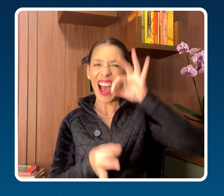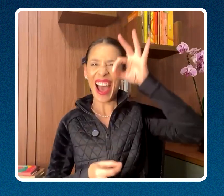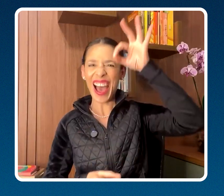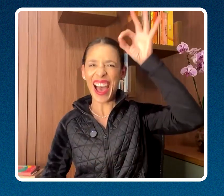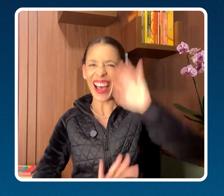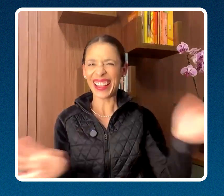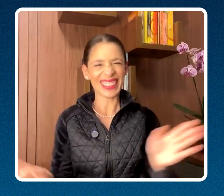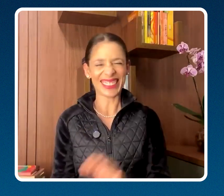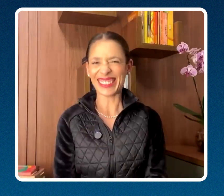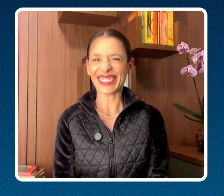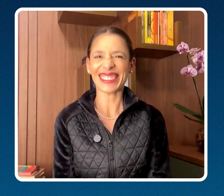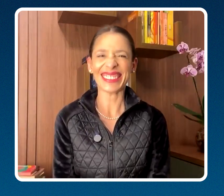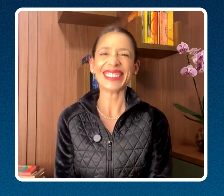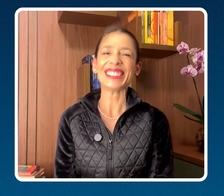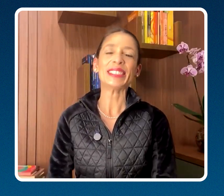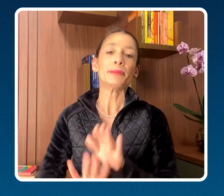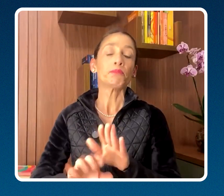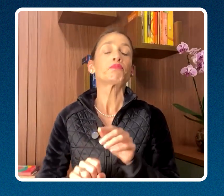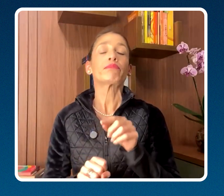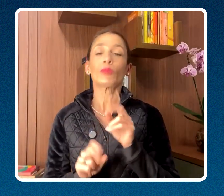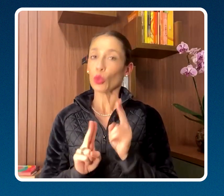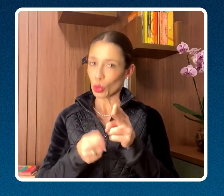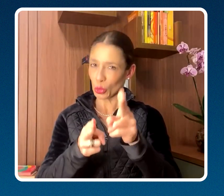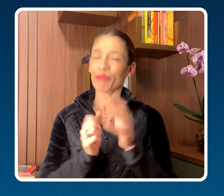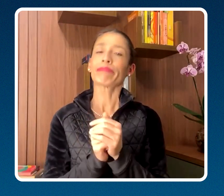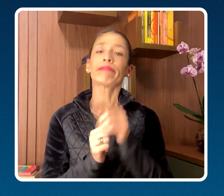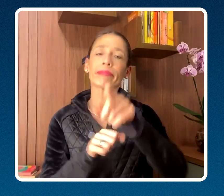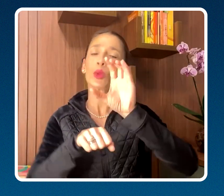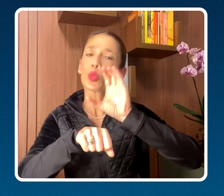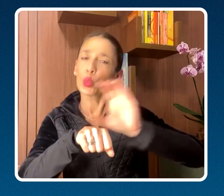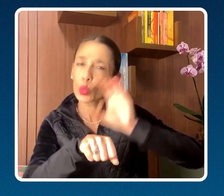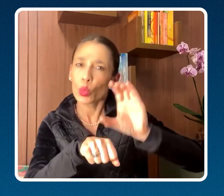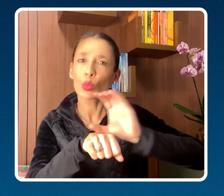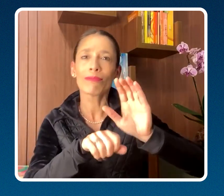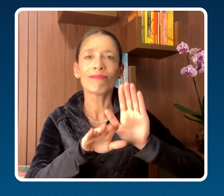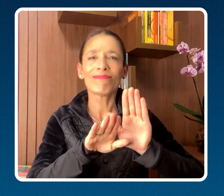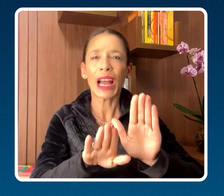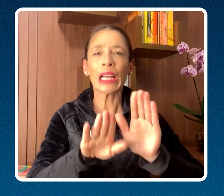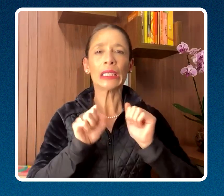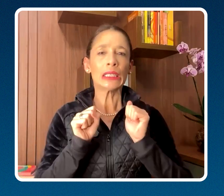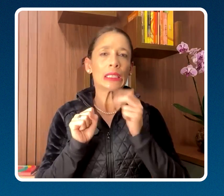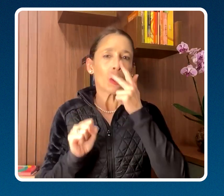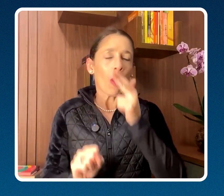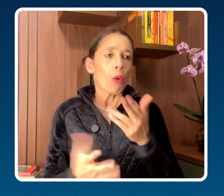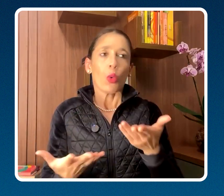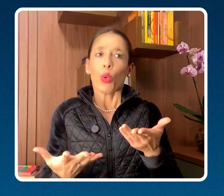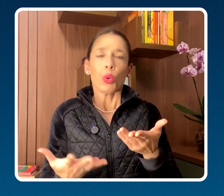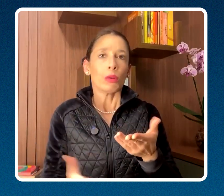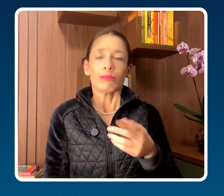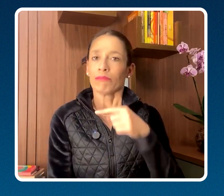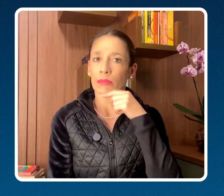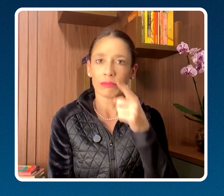E então, né, fiz alguns cursos, mas não tinha não entrava assim, não vinha